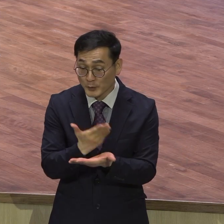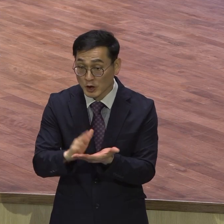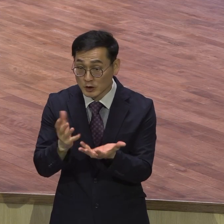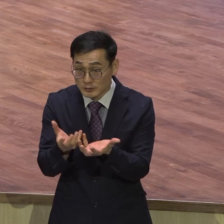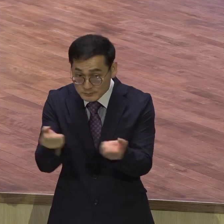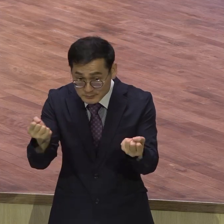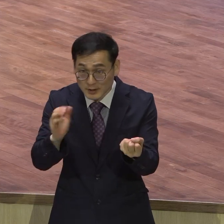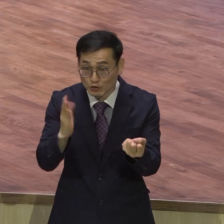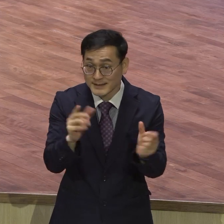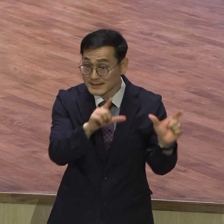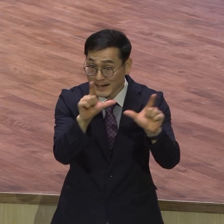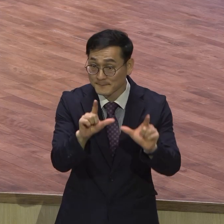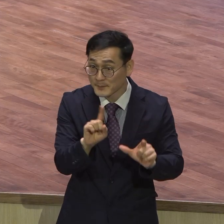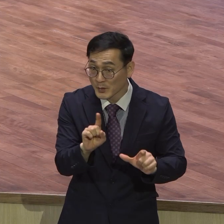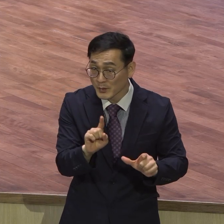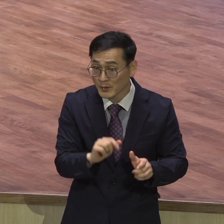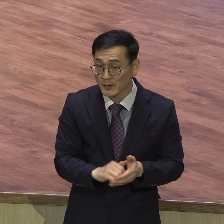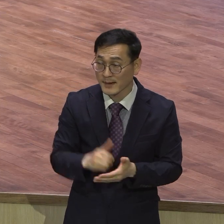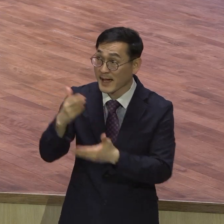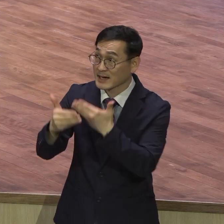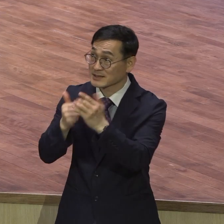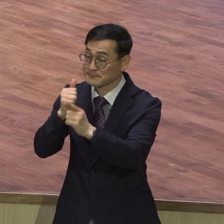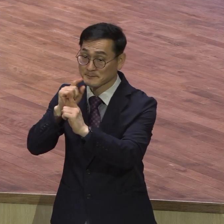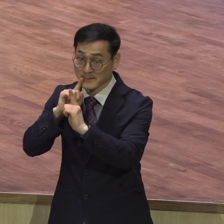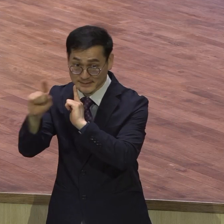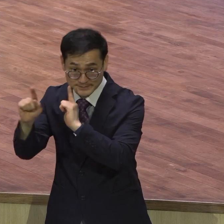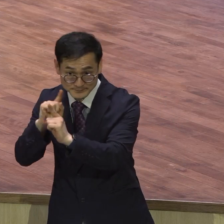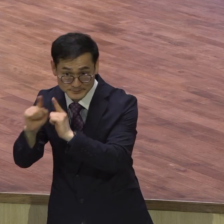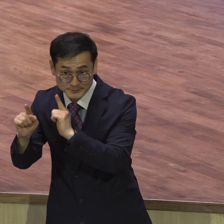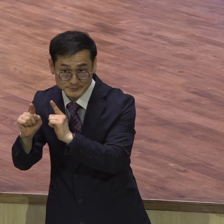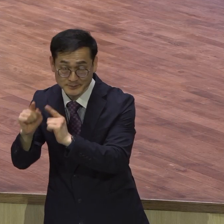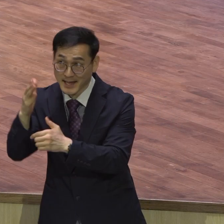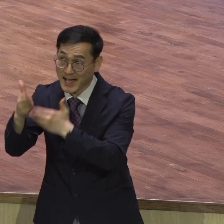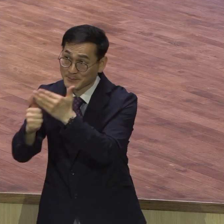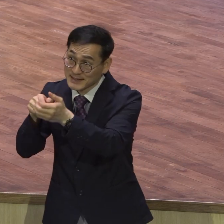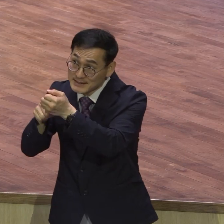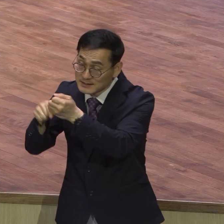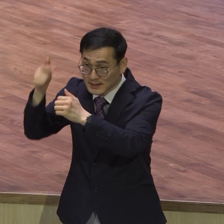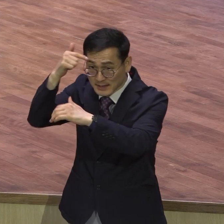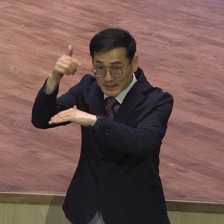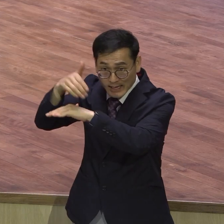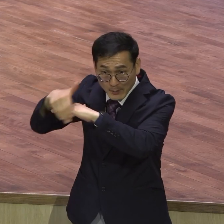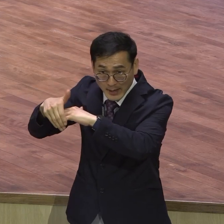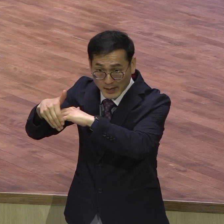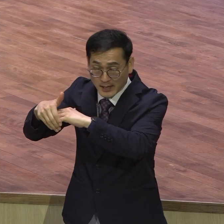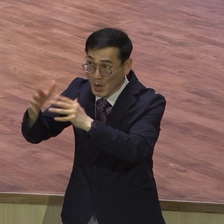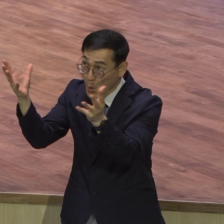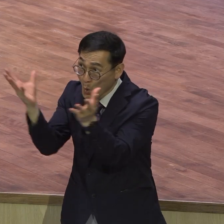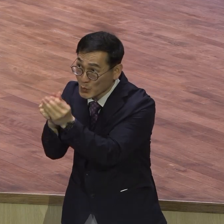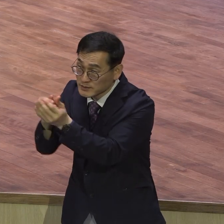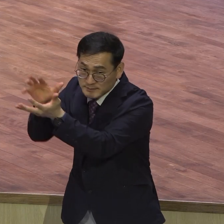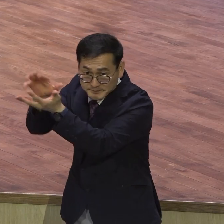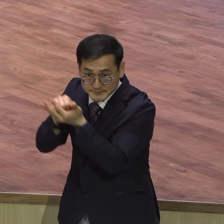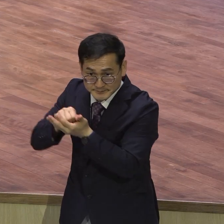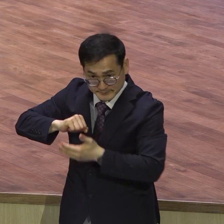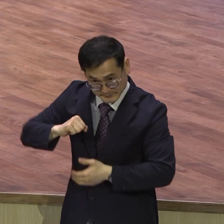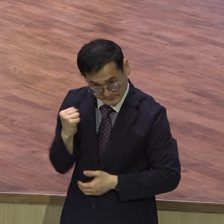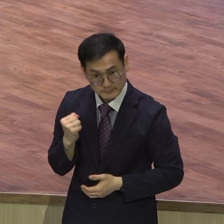뭐냐 하나님의 말씀 곧 하나님의 뜻과 교획을 온전히 따른 데 있습니다.